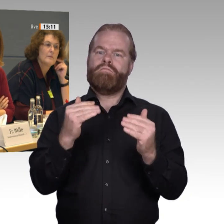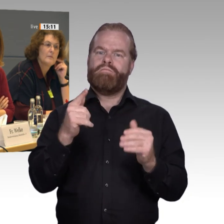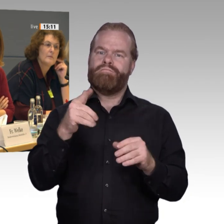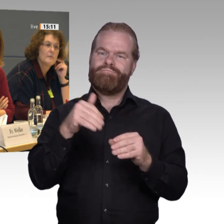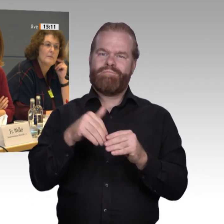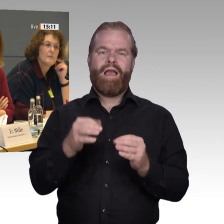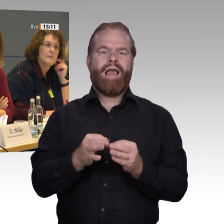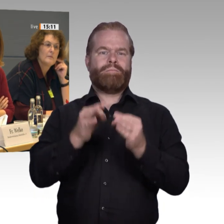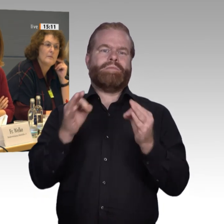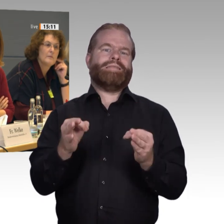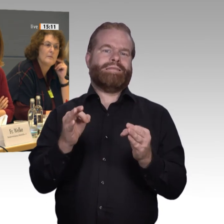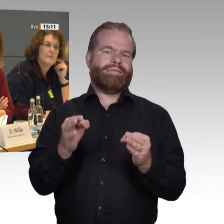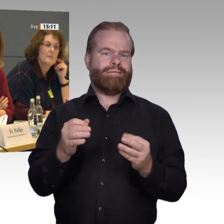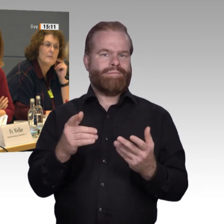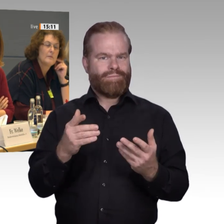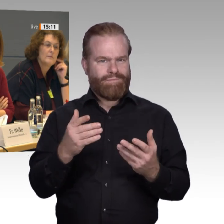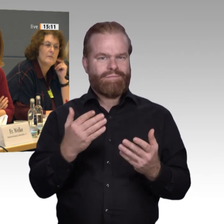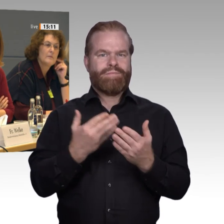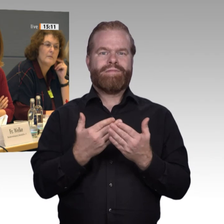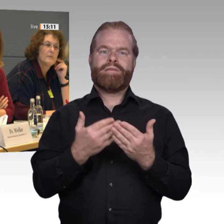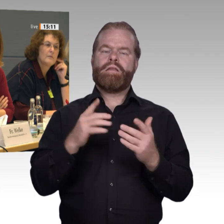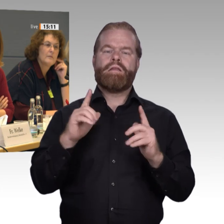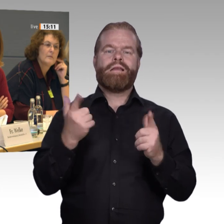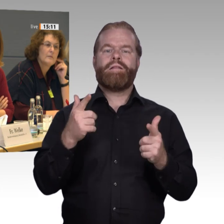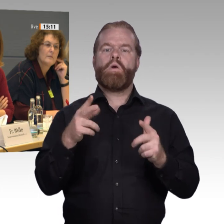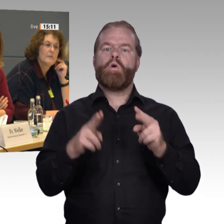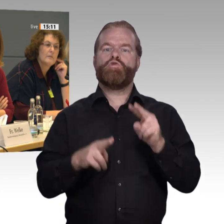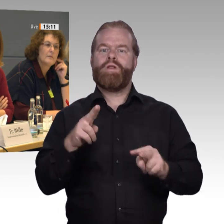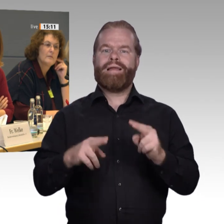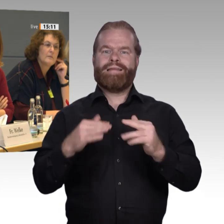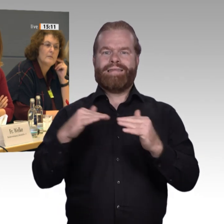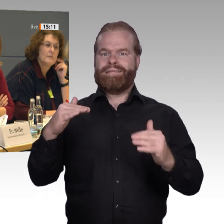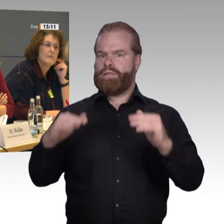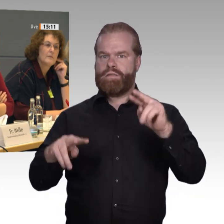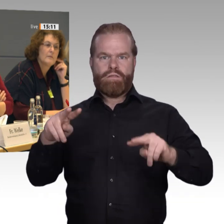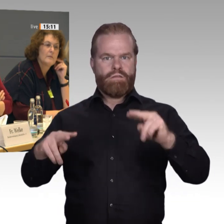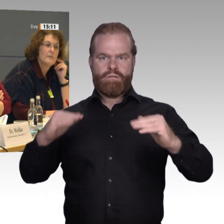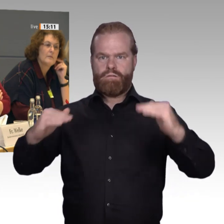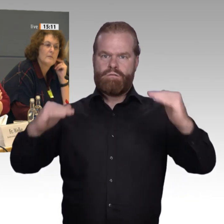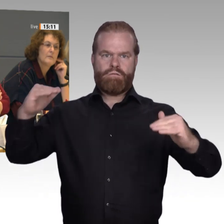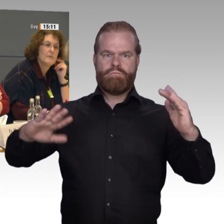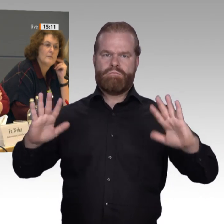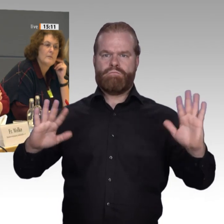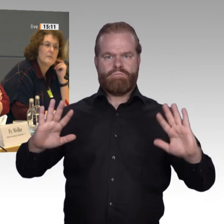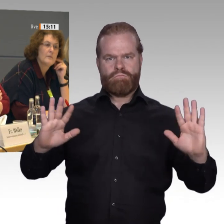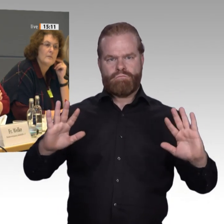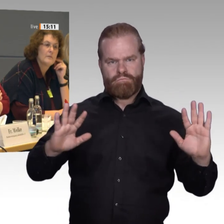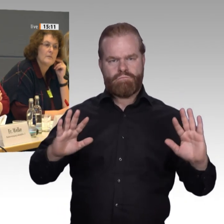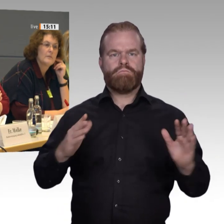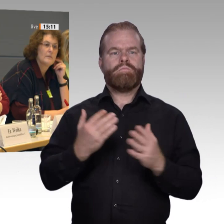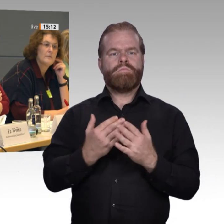Auch sollte man sich noch mal vergewissern, es war ja damals ein Ziel, dass man quasi so eine